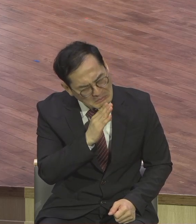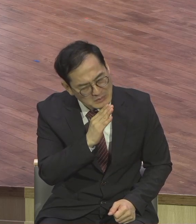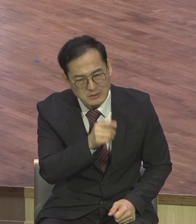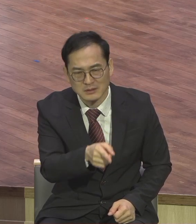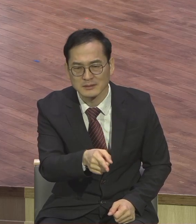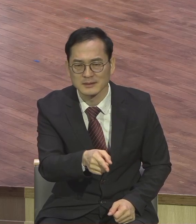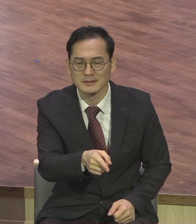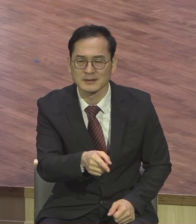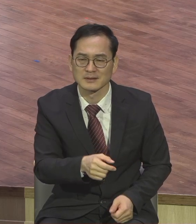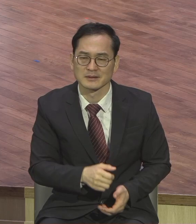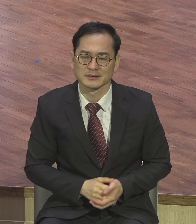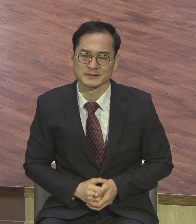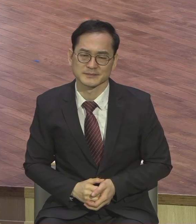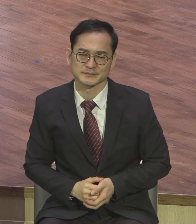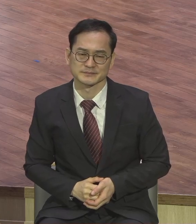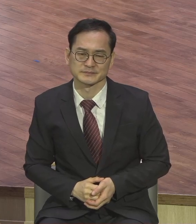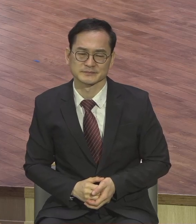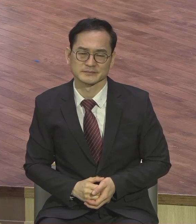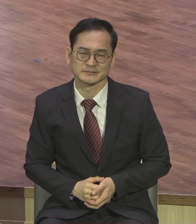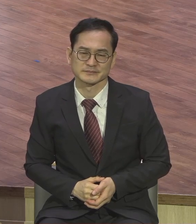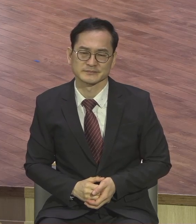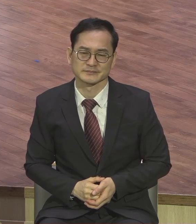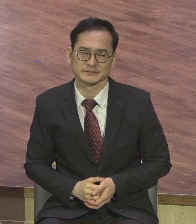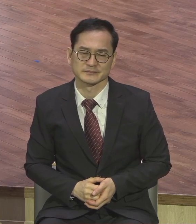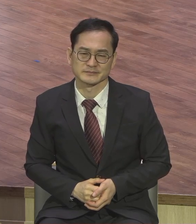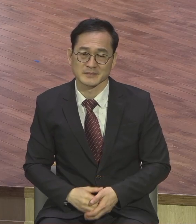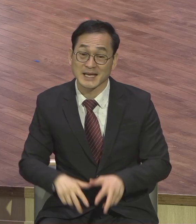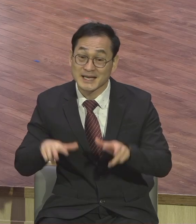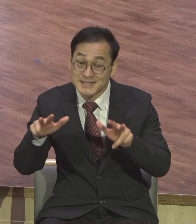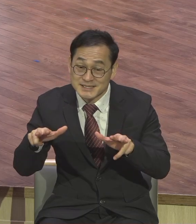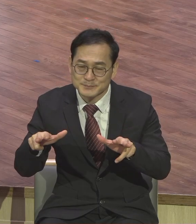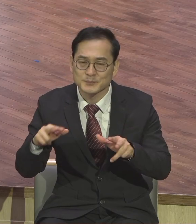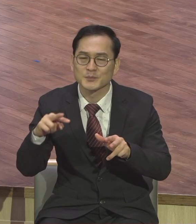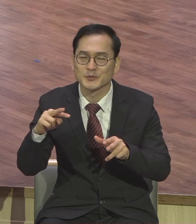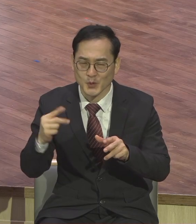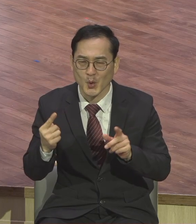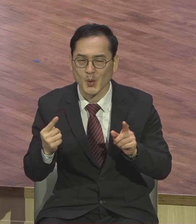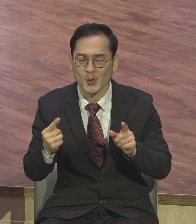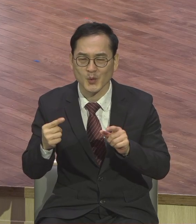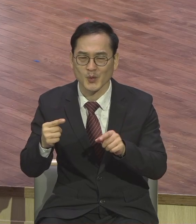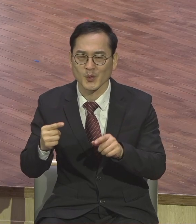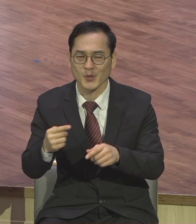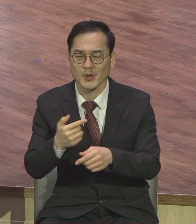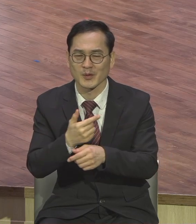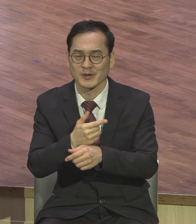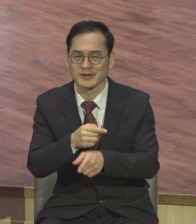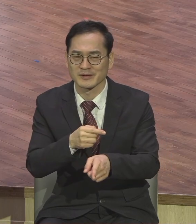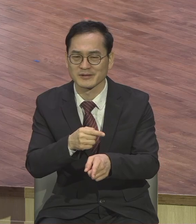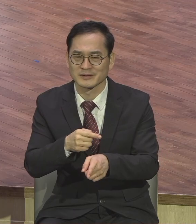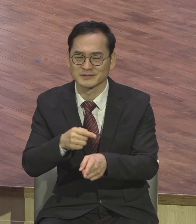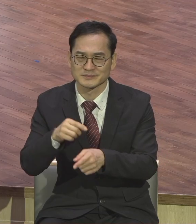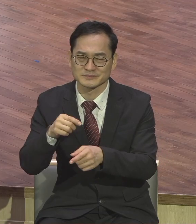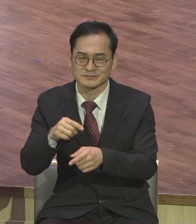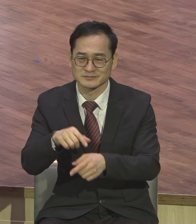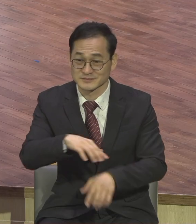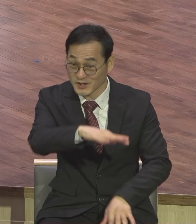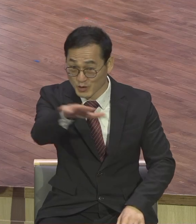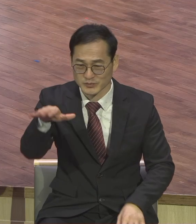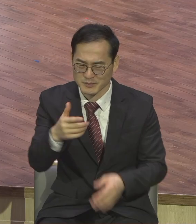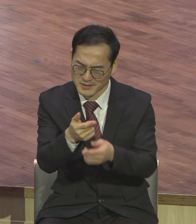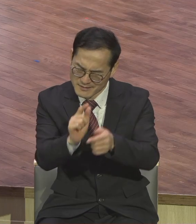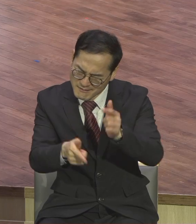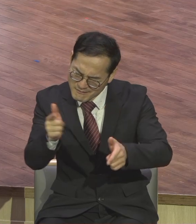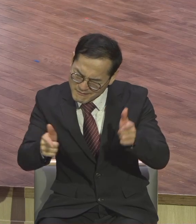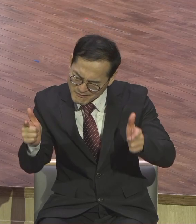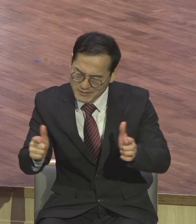형태는 다르지만은 갈라디아 교회 성도들처럼 여전히 다양한 멍에를 메고 있어요.